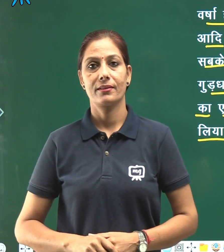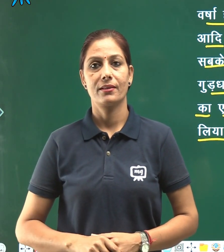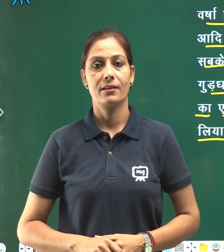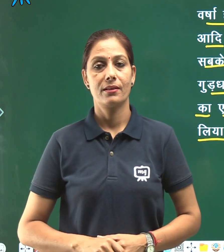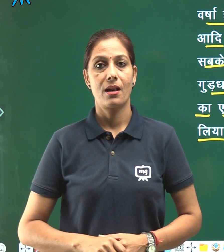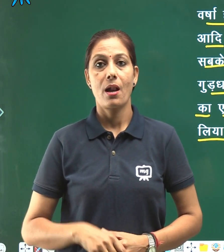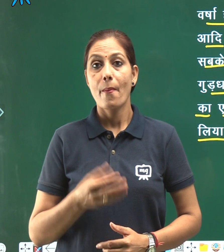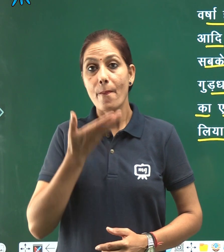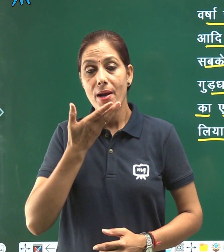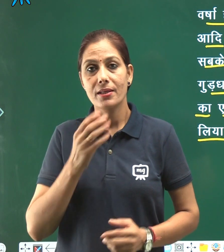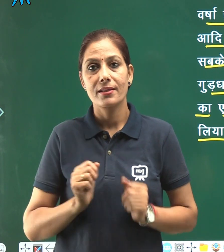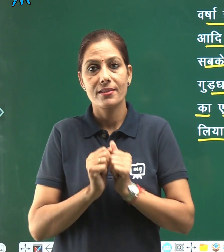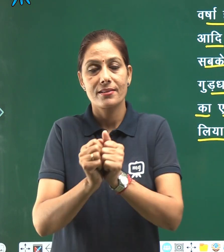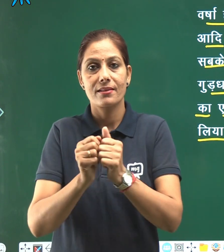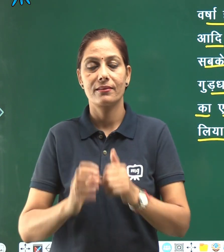पानी के साथ साथ